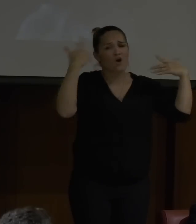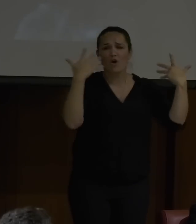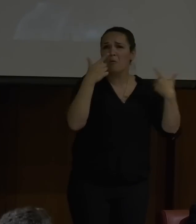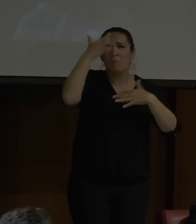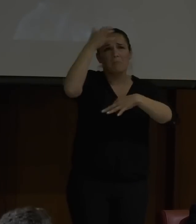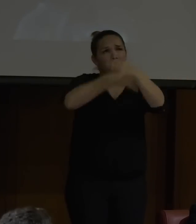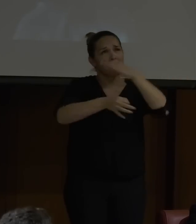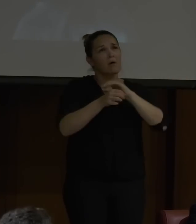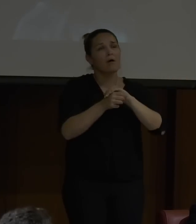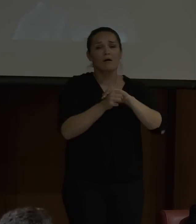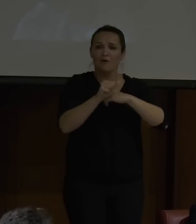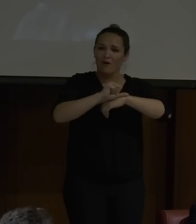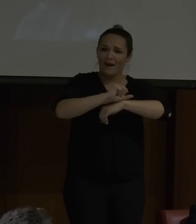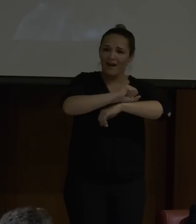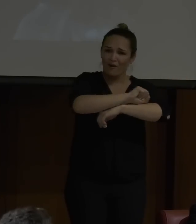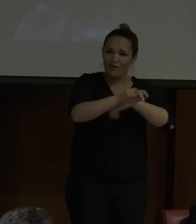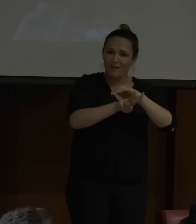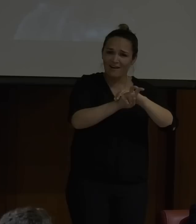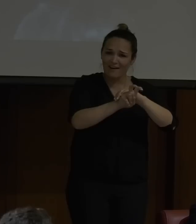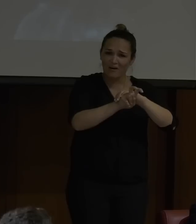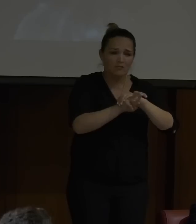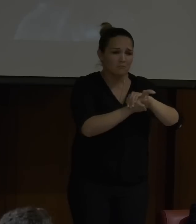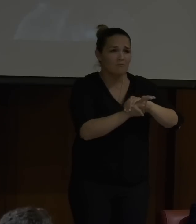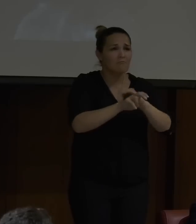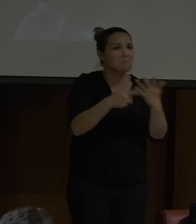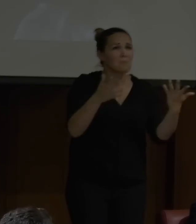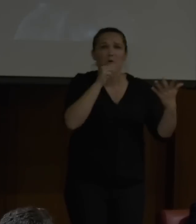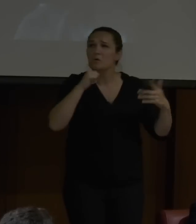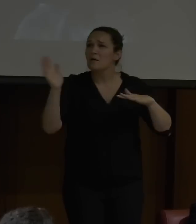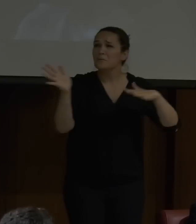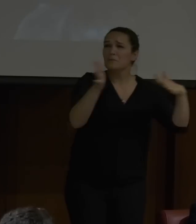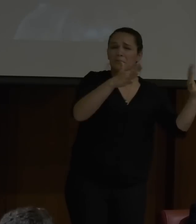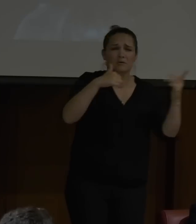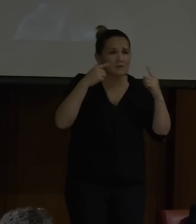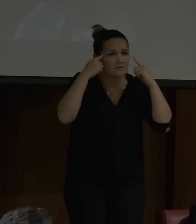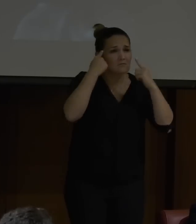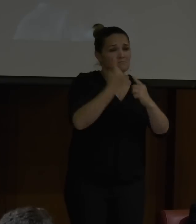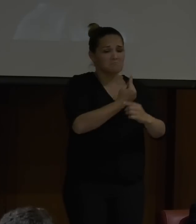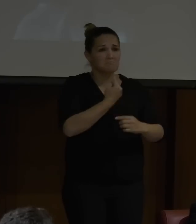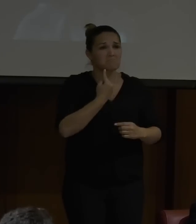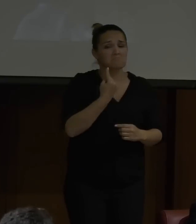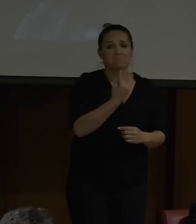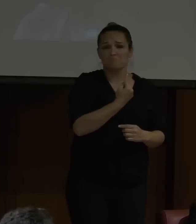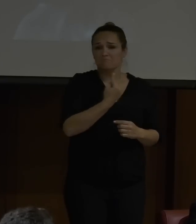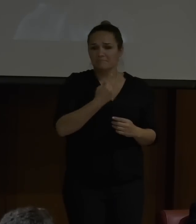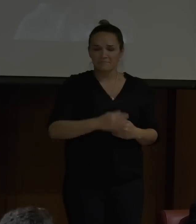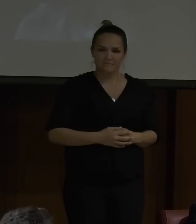caracol, agobiada del sol, azotada del viento. Será mi pensamiento lo mismo que un